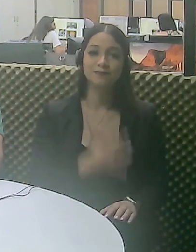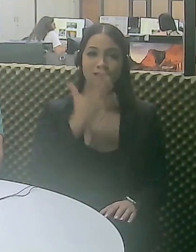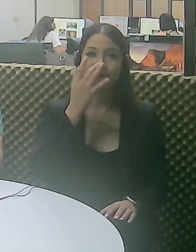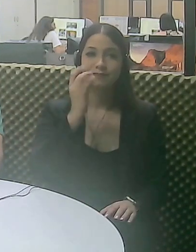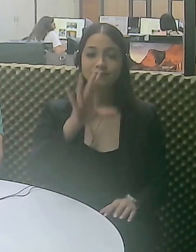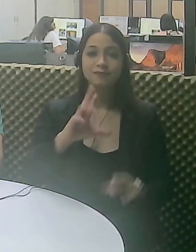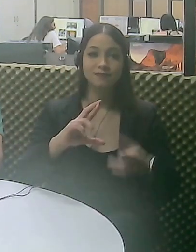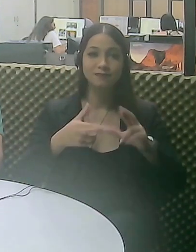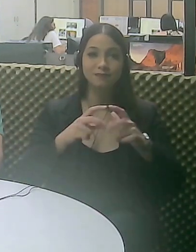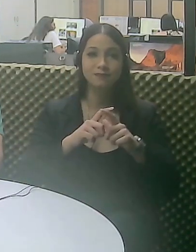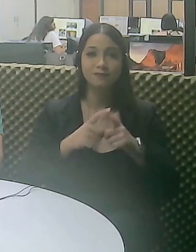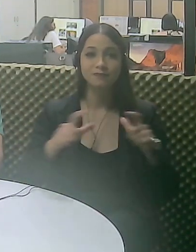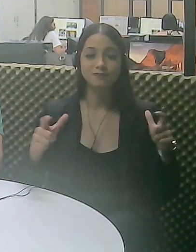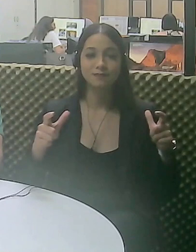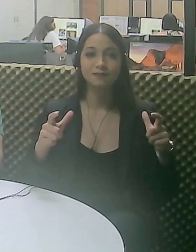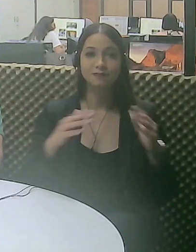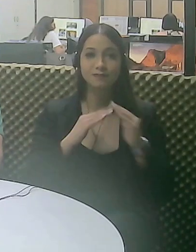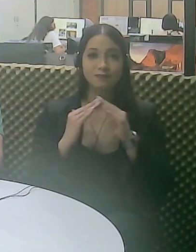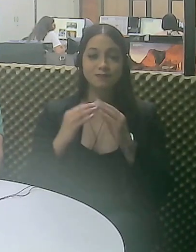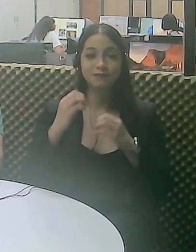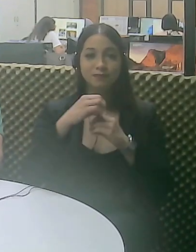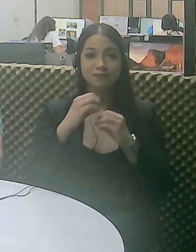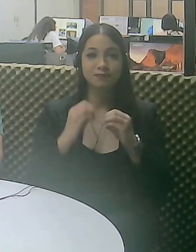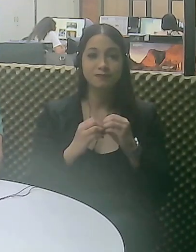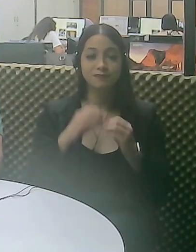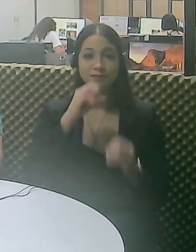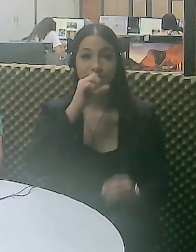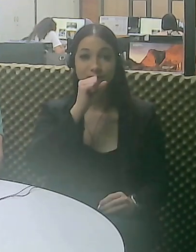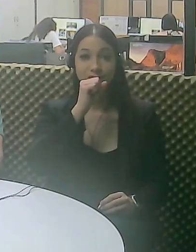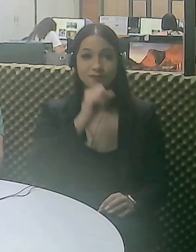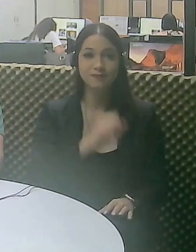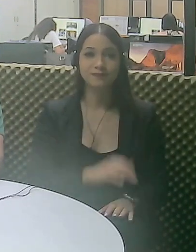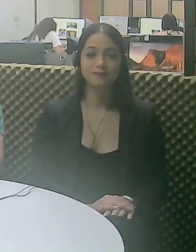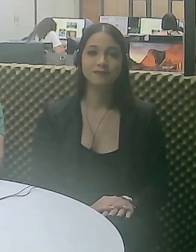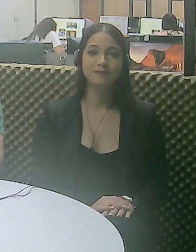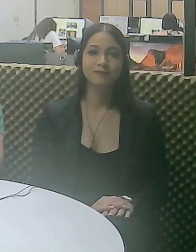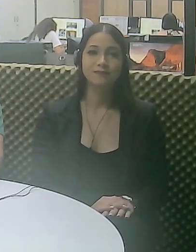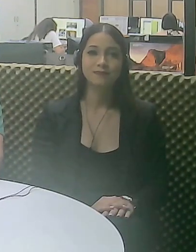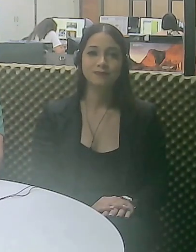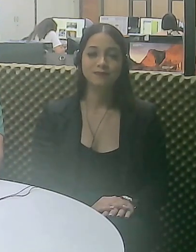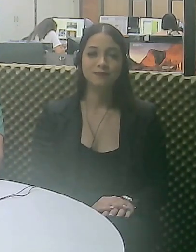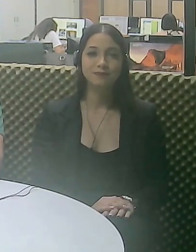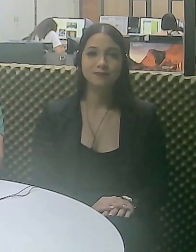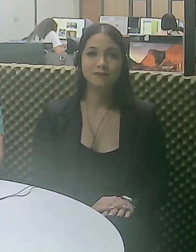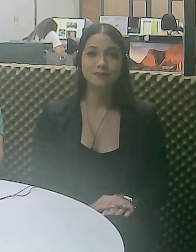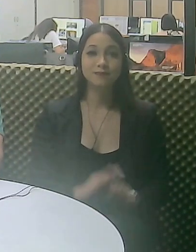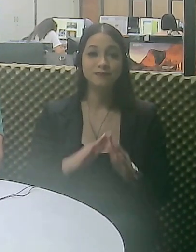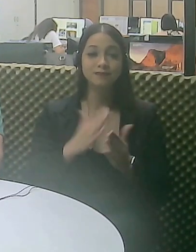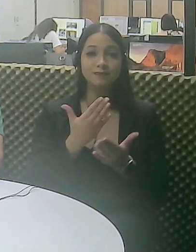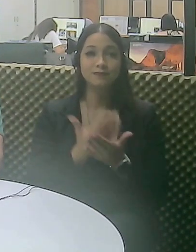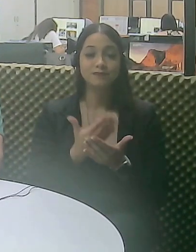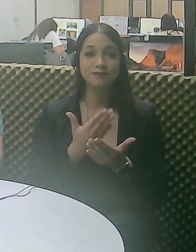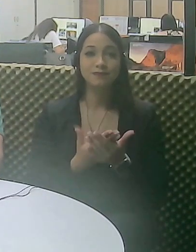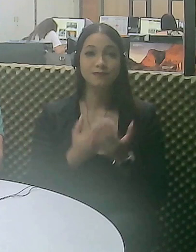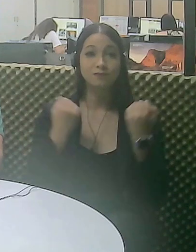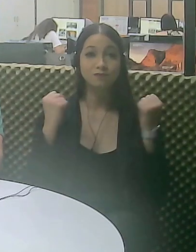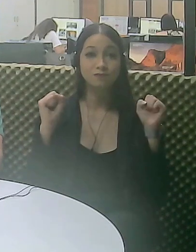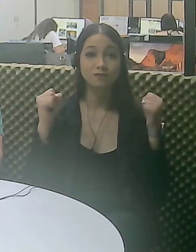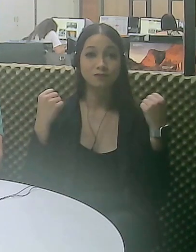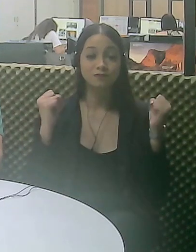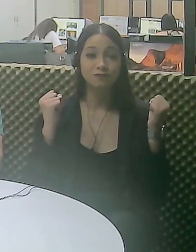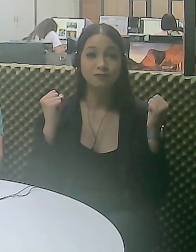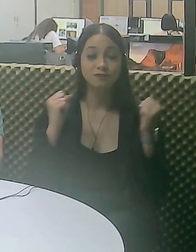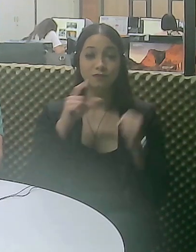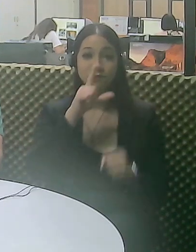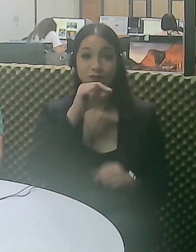seletiva do DEMAI é ampliada para os bairros Shopping Park e Laranjeiras. E ainda, aulas de ginástica funcional do Parque do